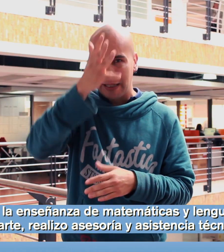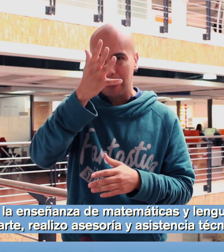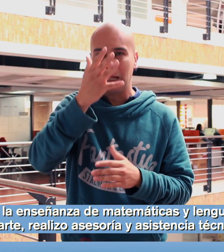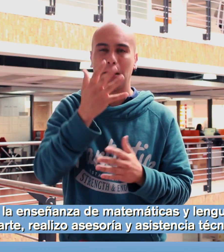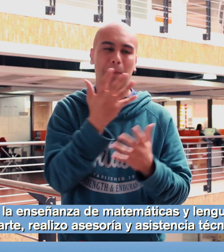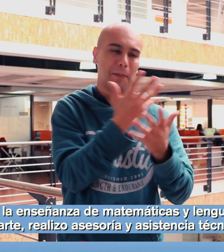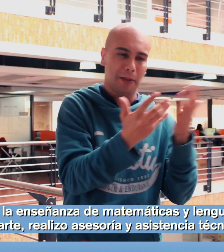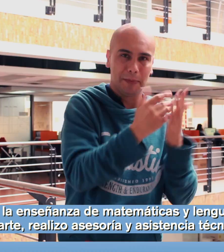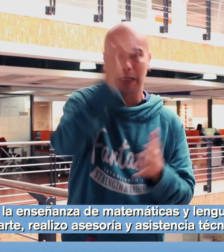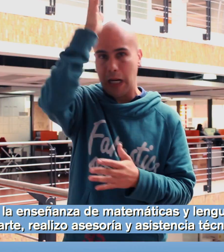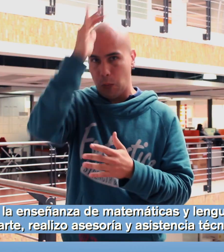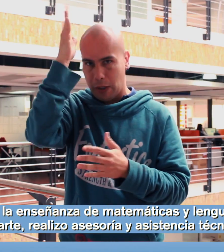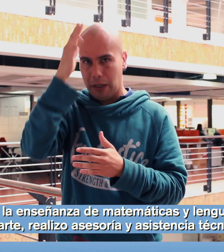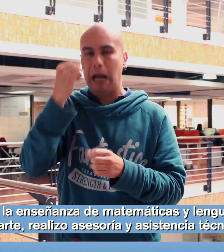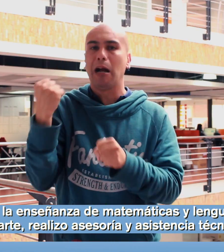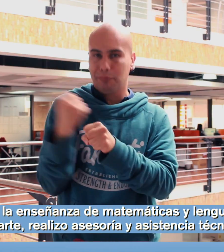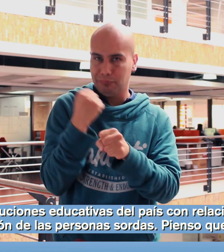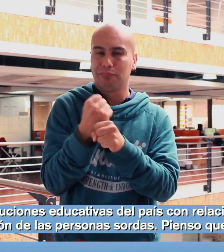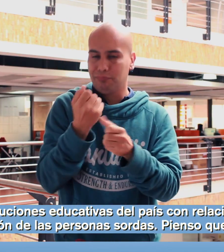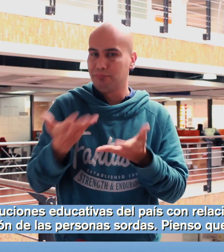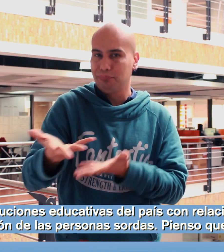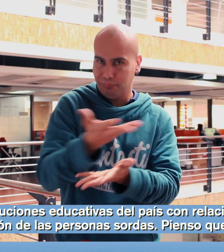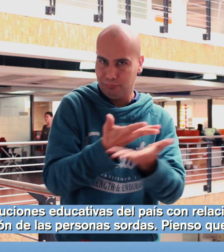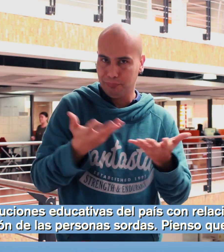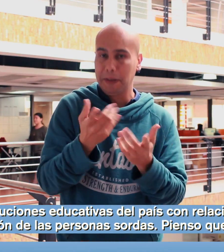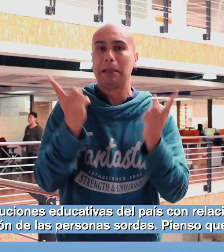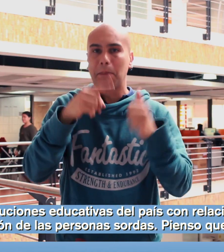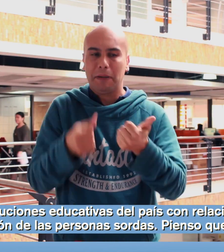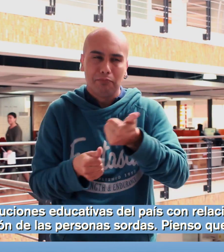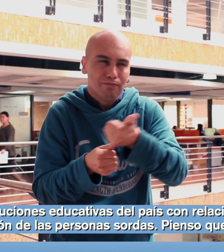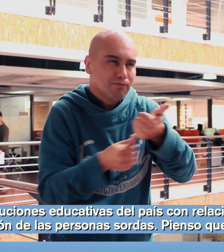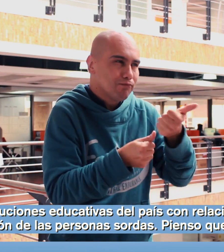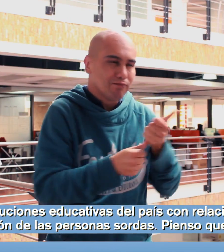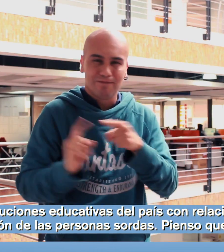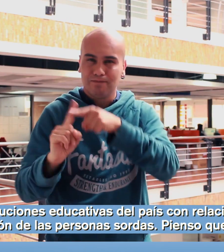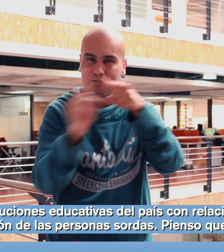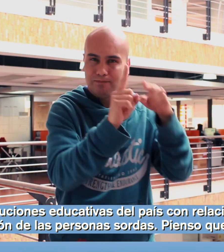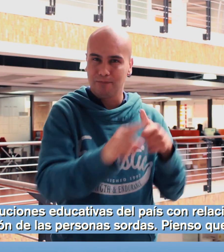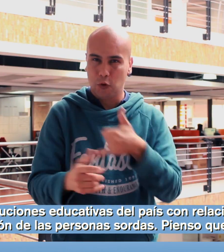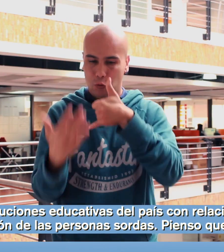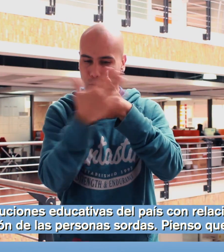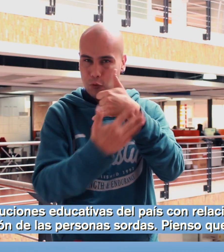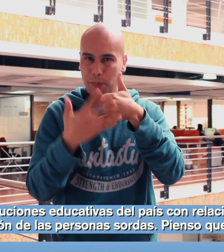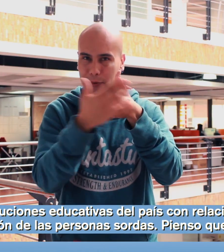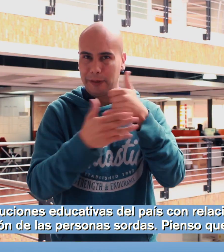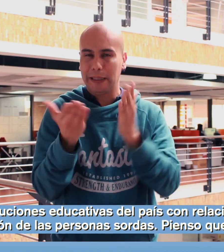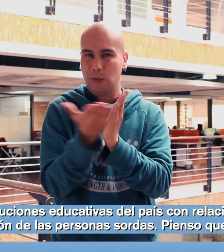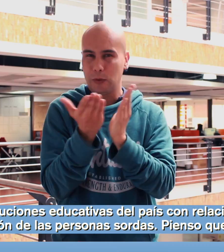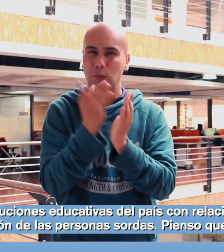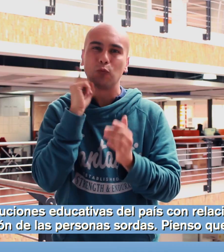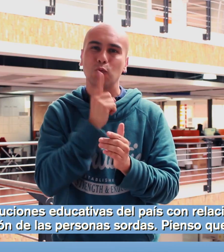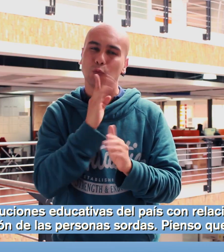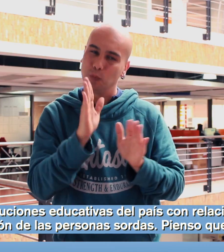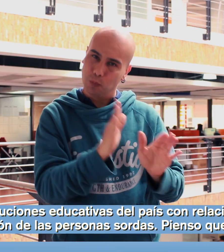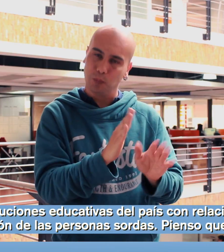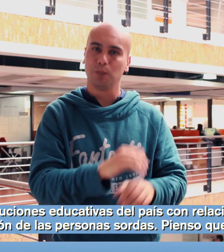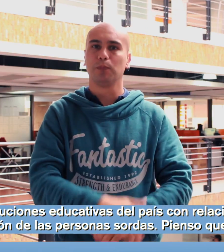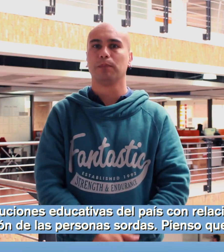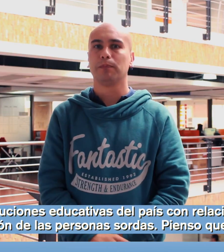asesoría y asistencia técnica en las instituciones educativas del país con relación a la educación de las personas sordas. Pienso que